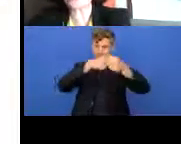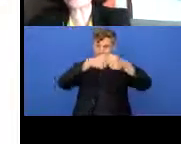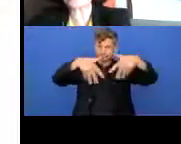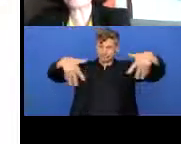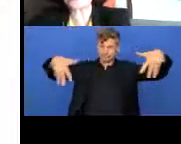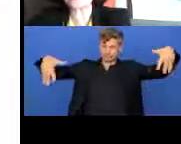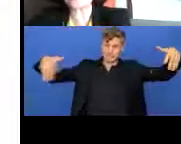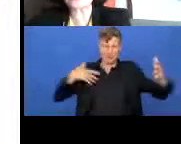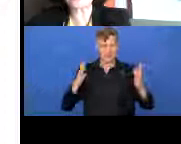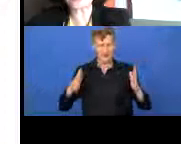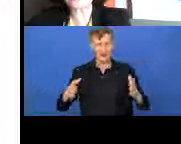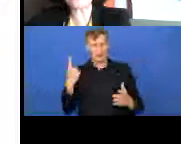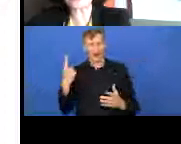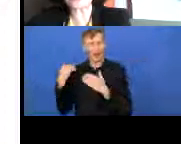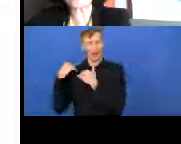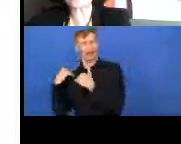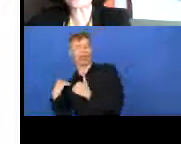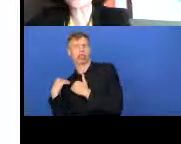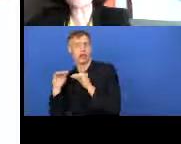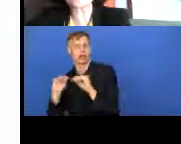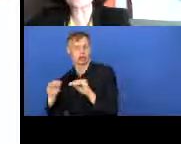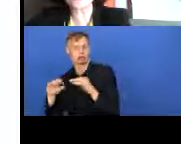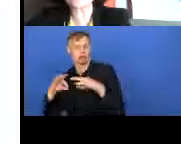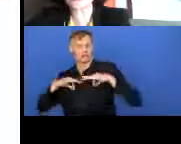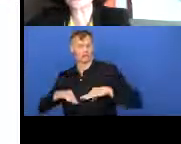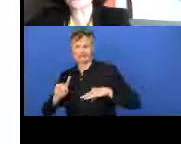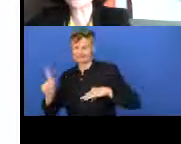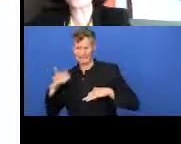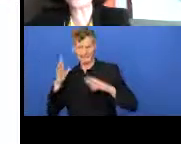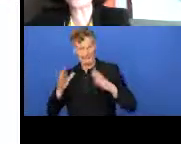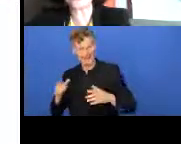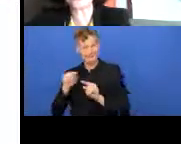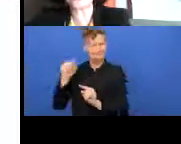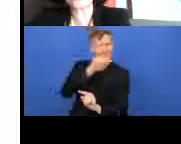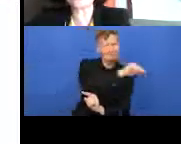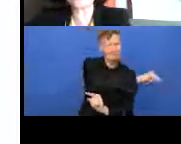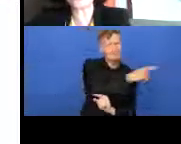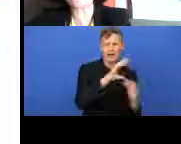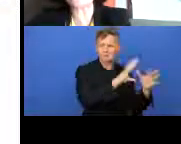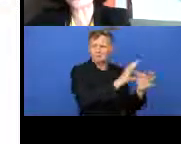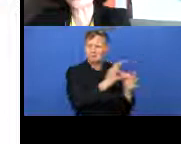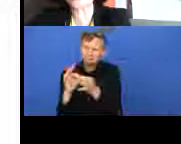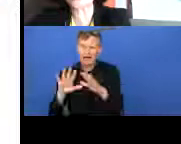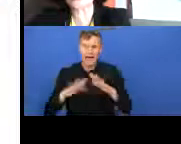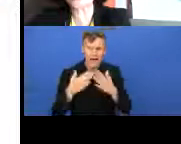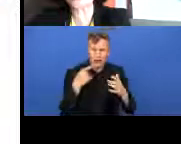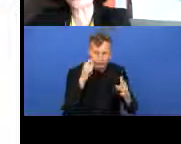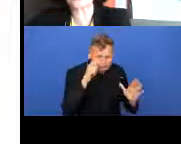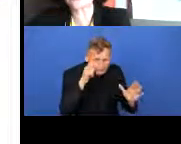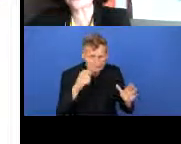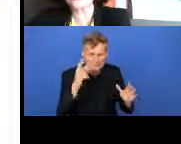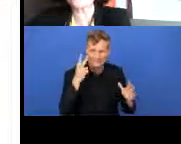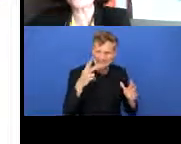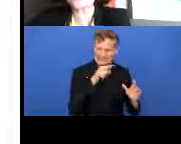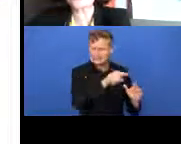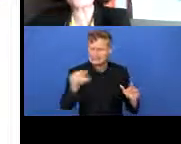notamment parce que les ministères qui partagent des responsabilités administratives pour l'éducation de la petite enfance doivent collaborer pour identifier les besoins,